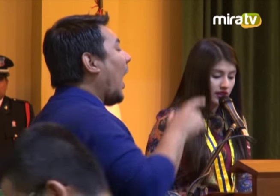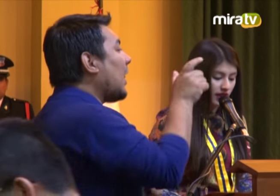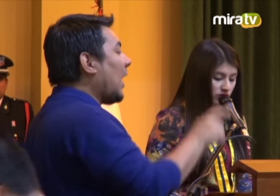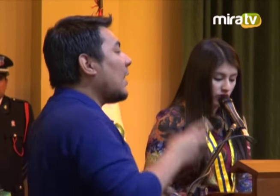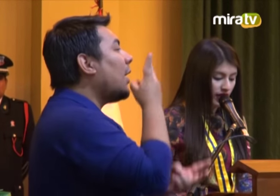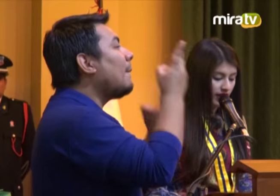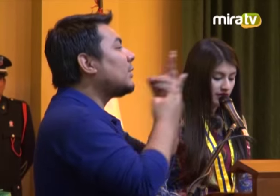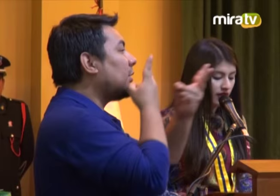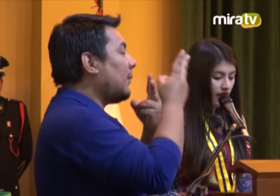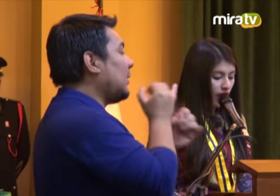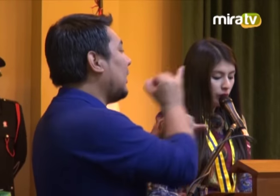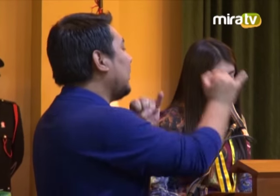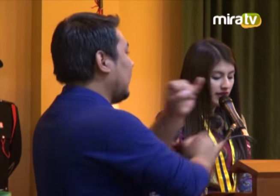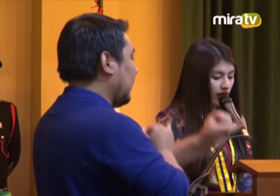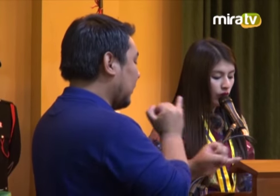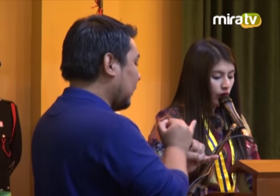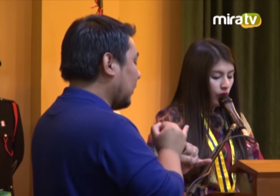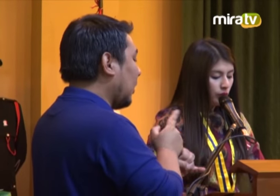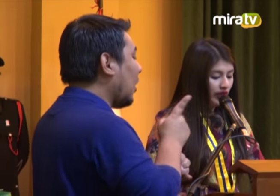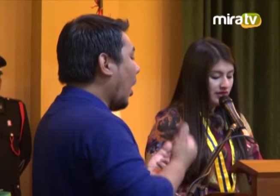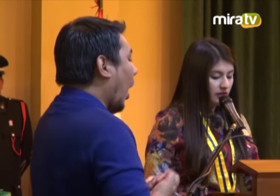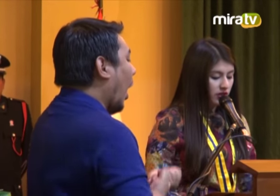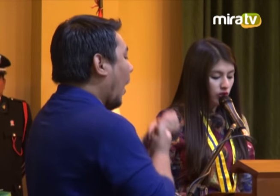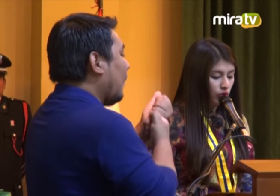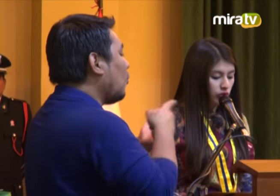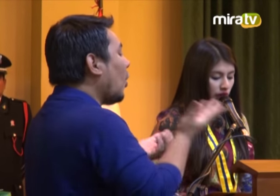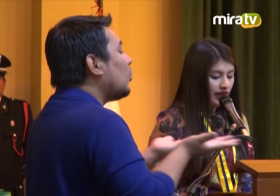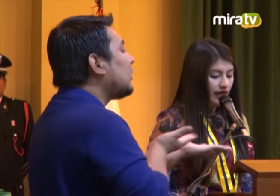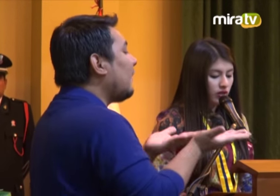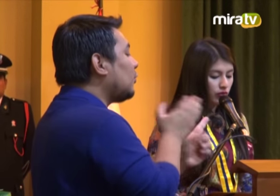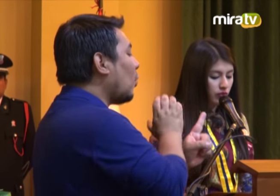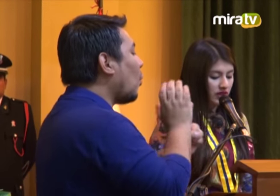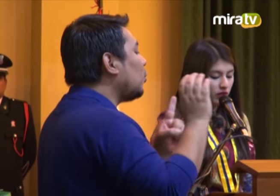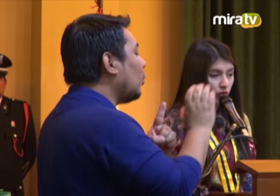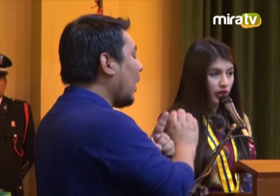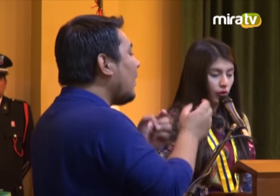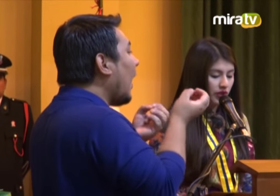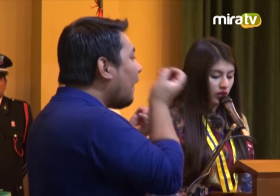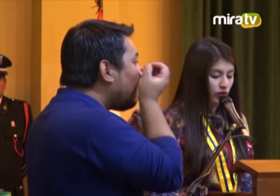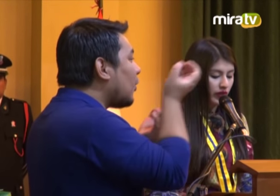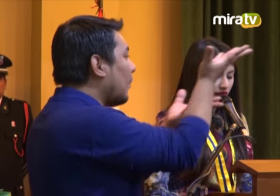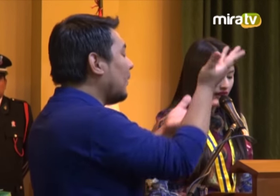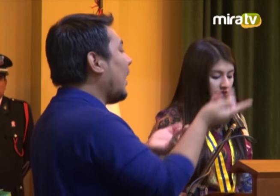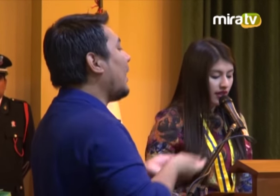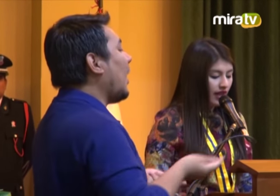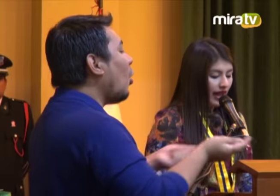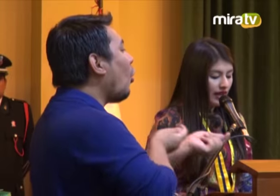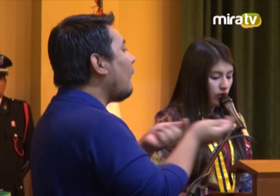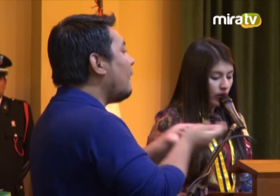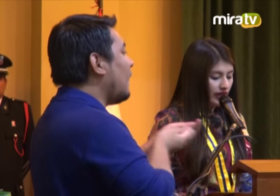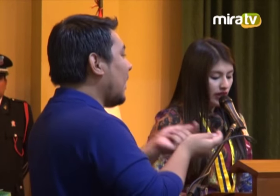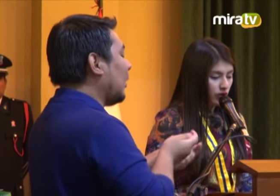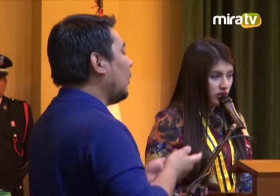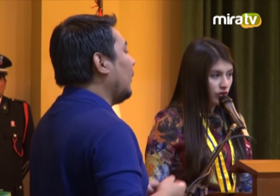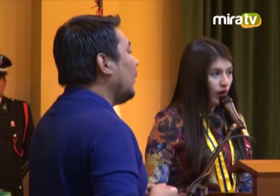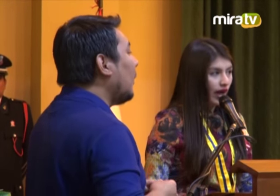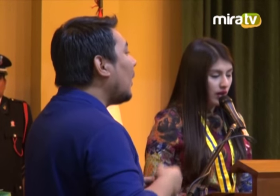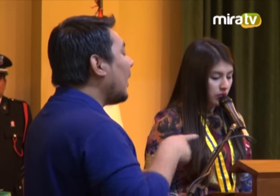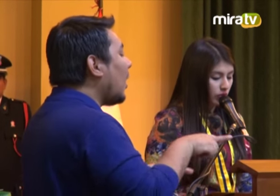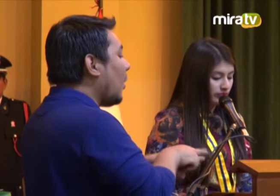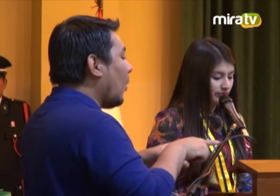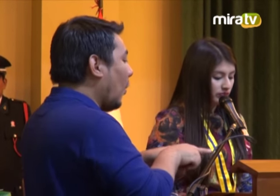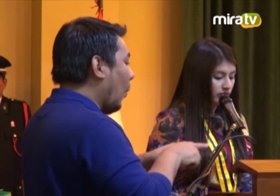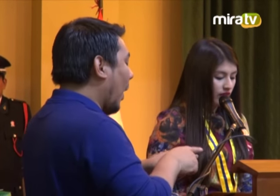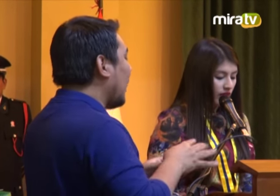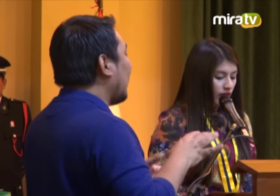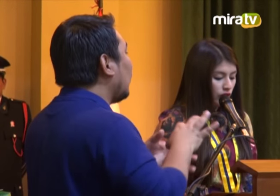visitantes internacionales auspiciado por el Servicio Cultural e Informativo del Gobierno Federal, al igual que lo hizo a